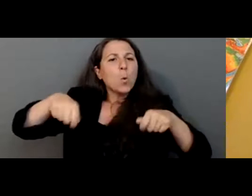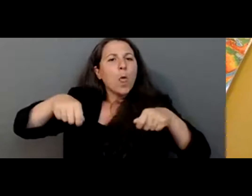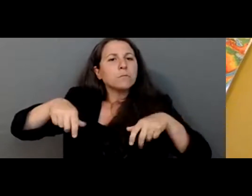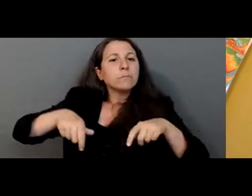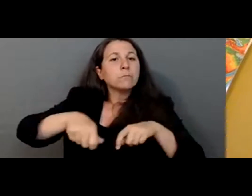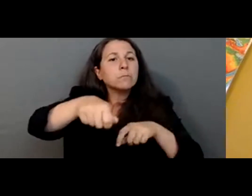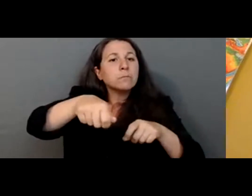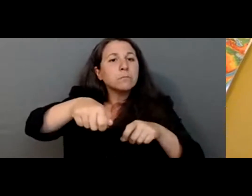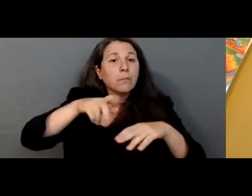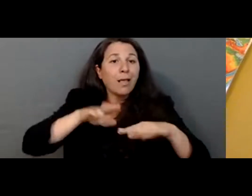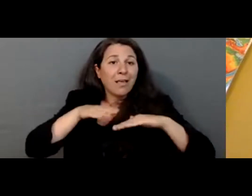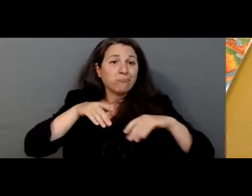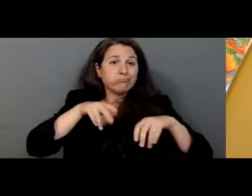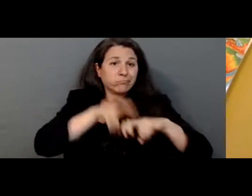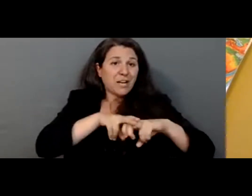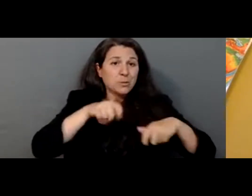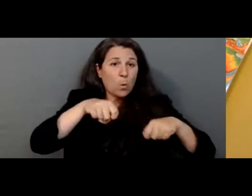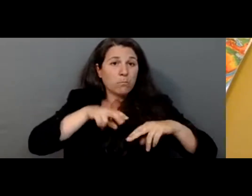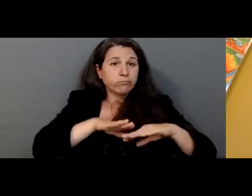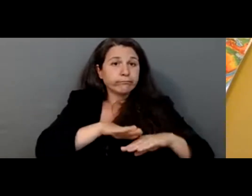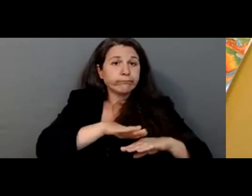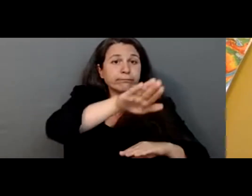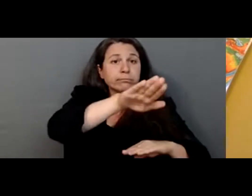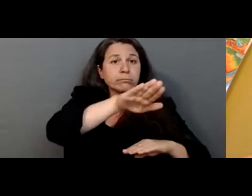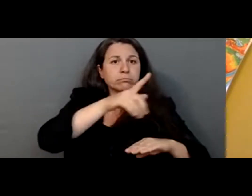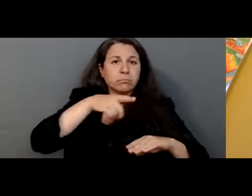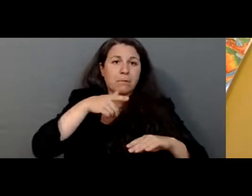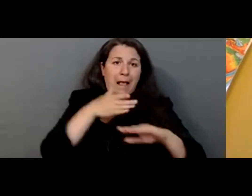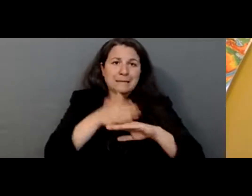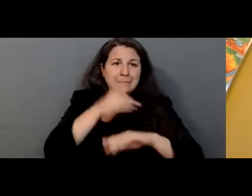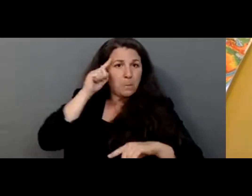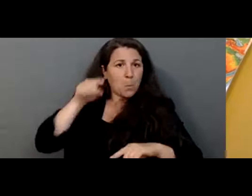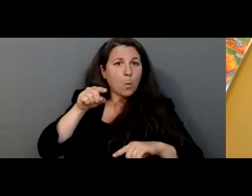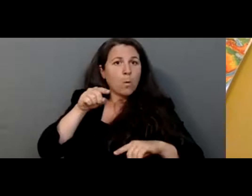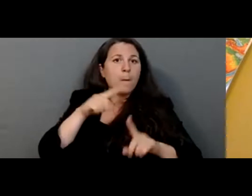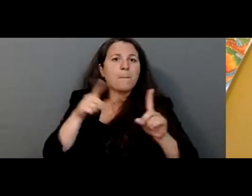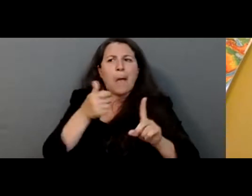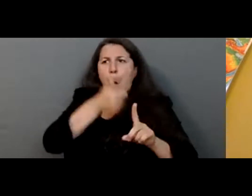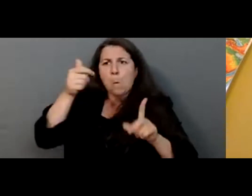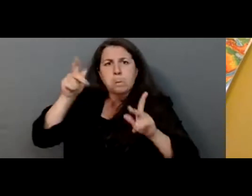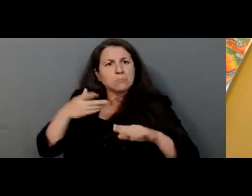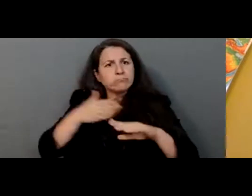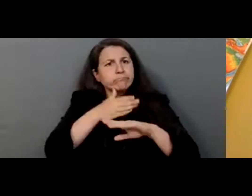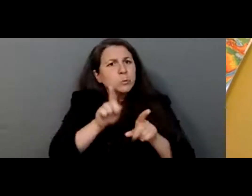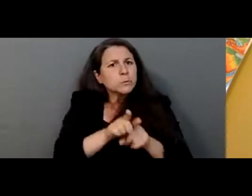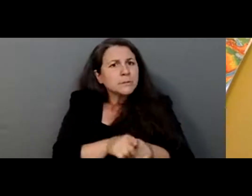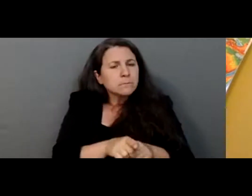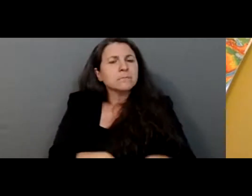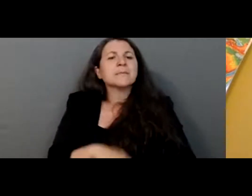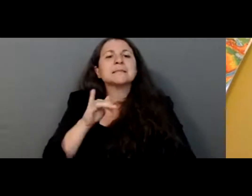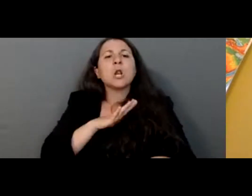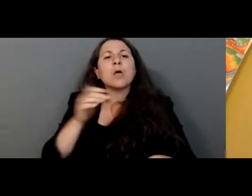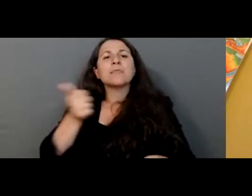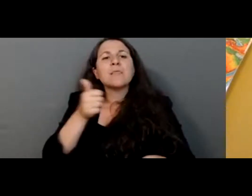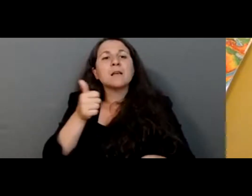gens. Et également, quand on a un système de transport en commun qui est accessible pour les personnes, par exemple, qui utilisent